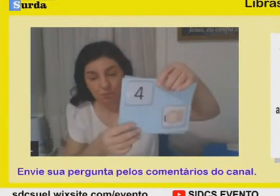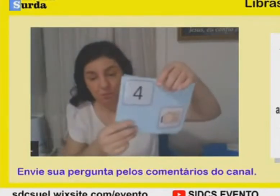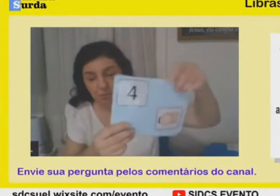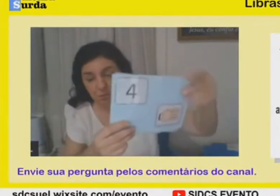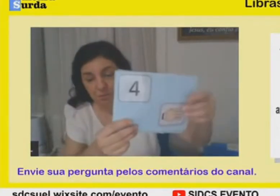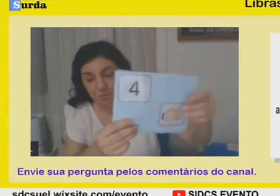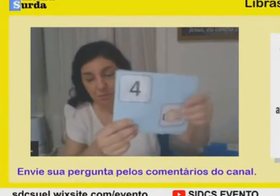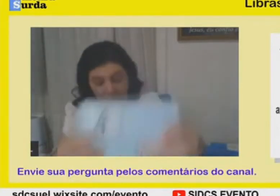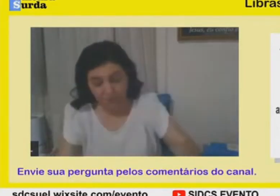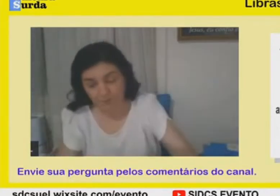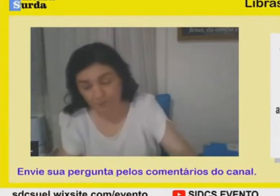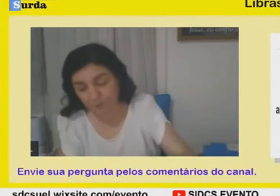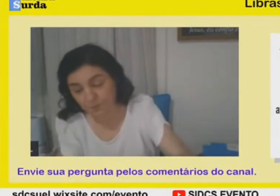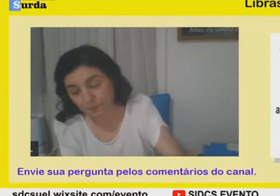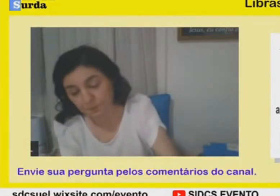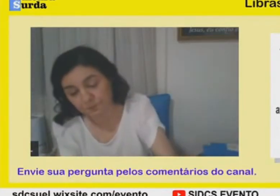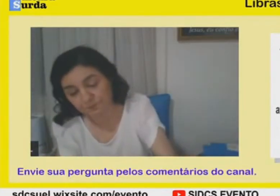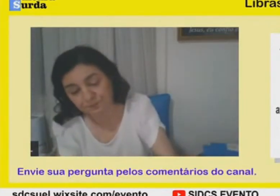Olha aqui, por exemplo, ó.